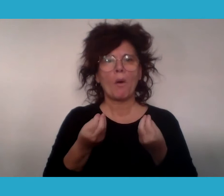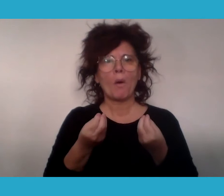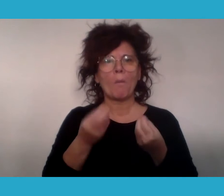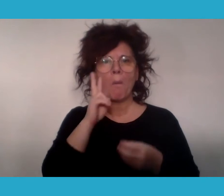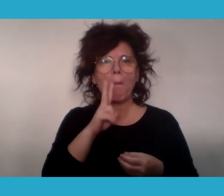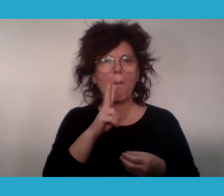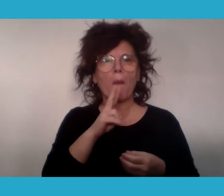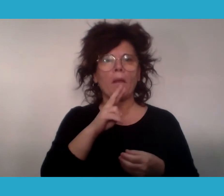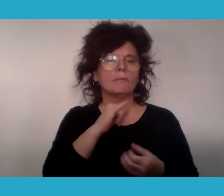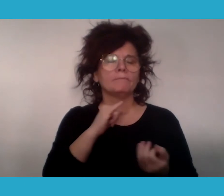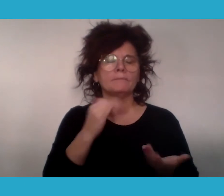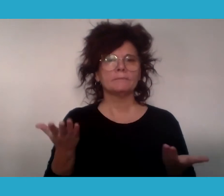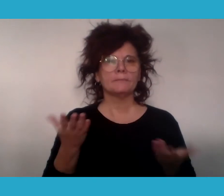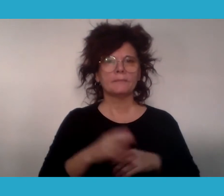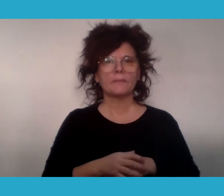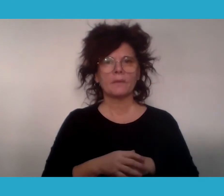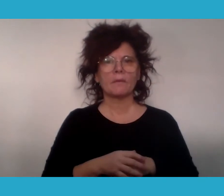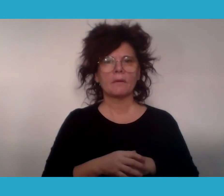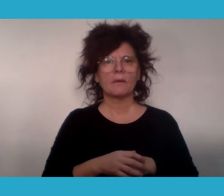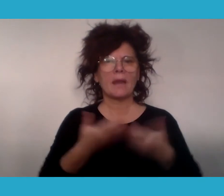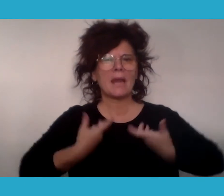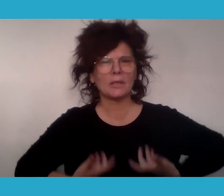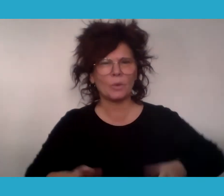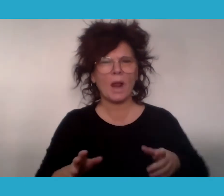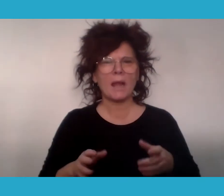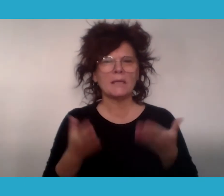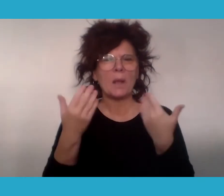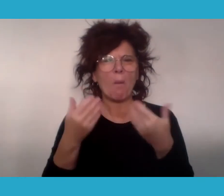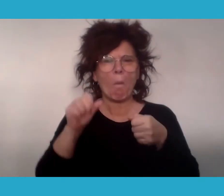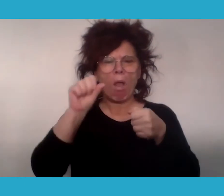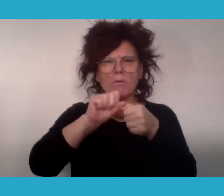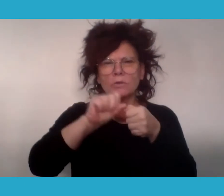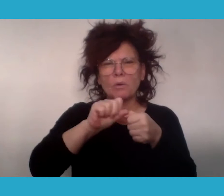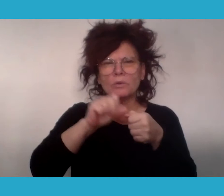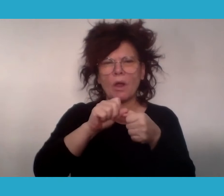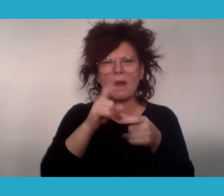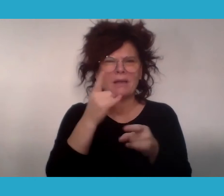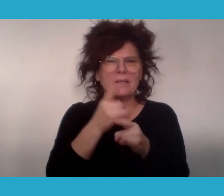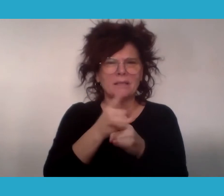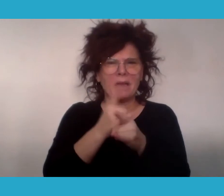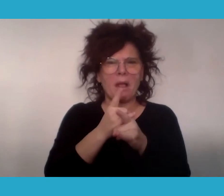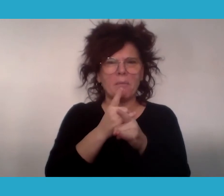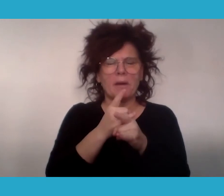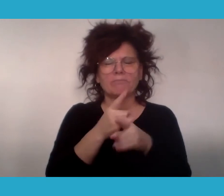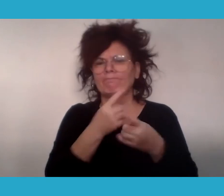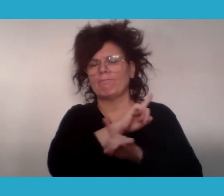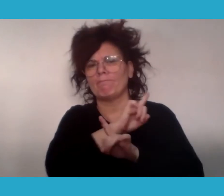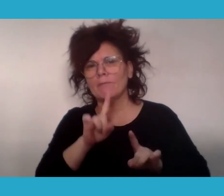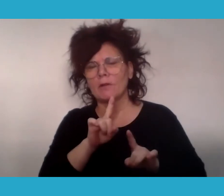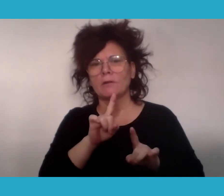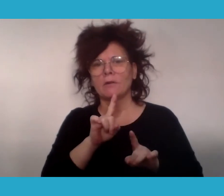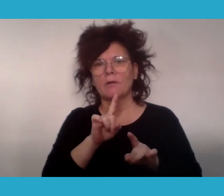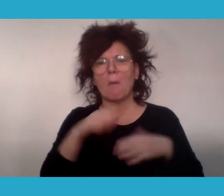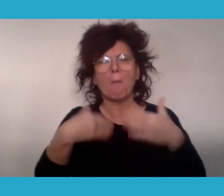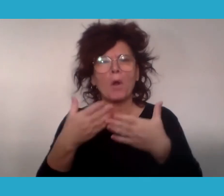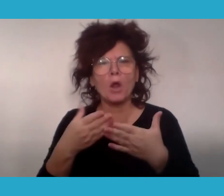sobre la obra. Plantea que la naturaleza no se repara de forma definitiva y indefinida y eterna, y que el costo del progreso es